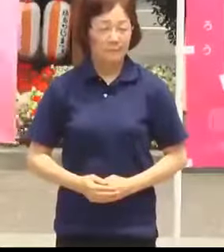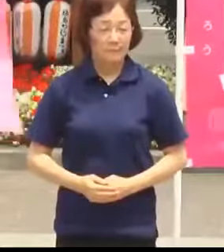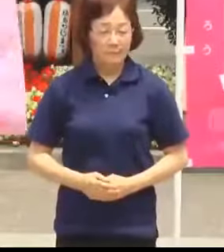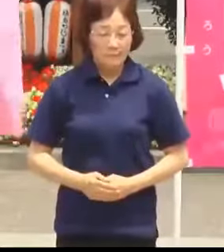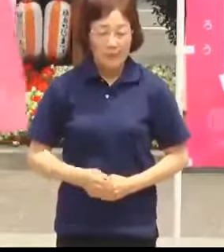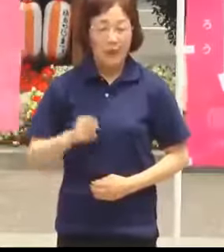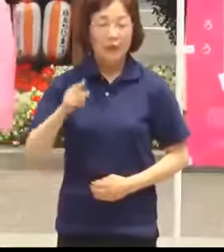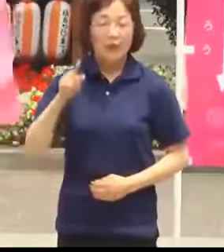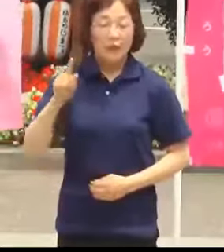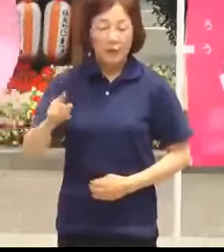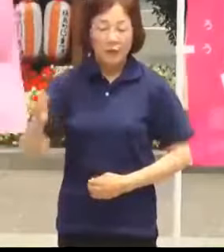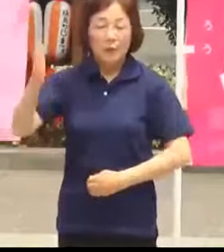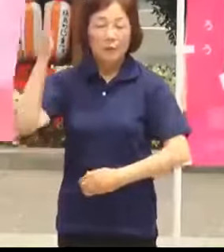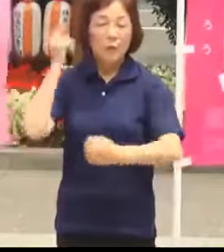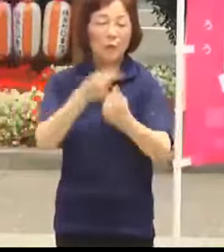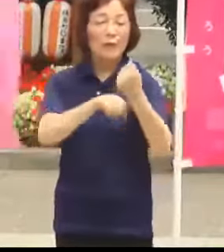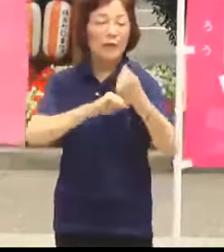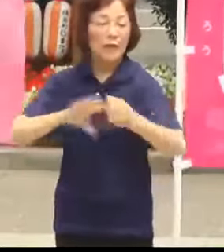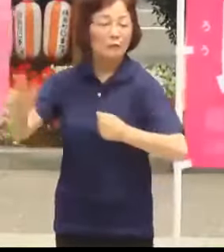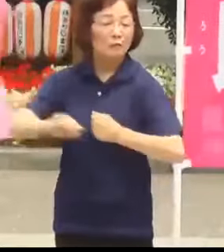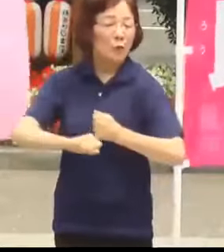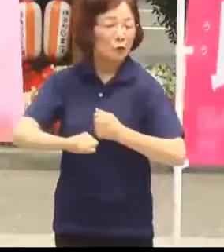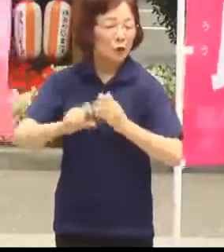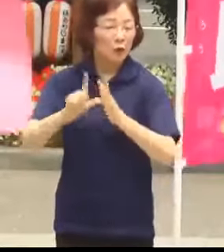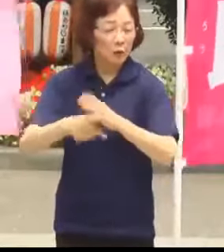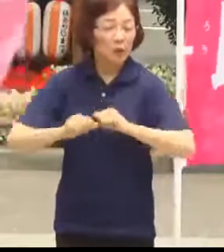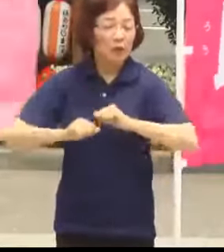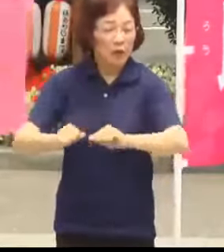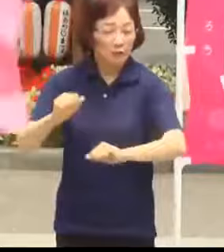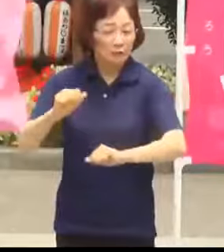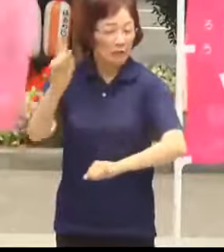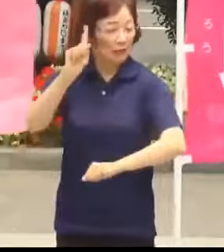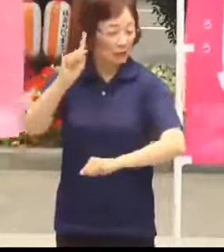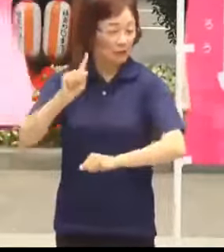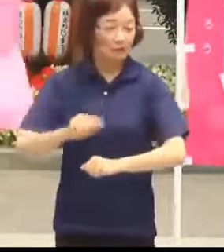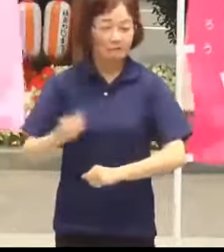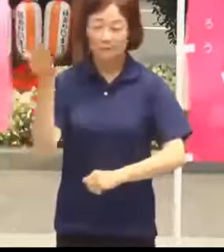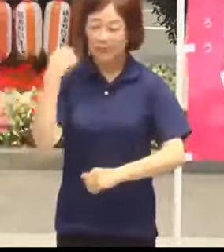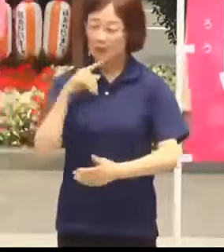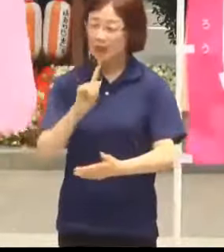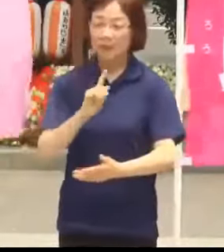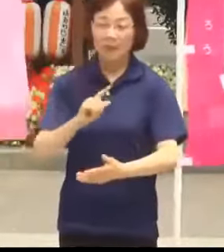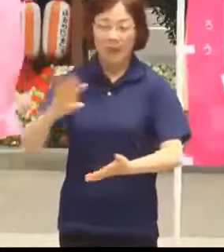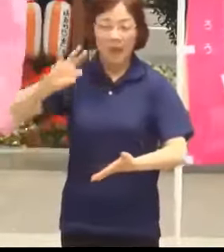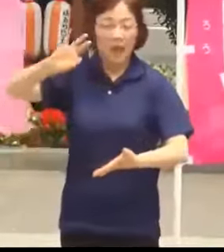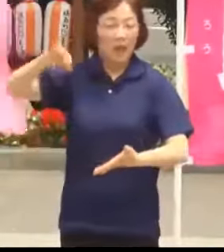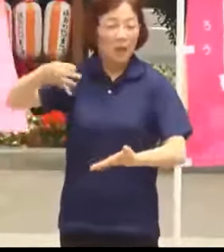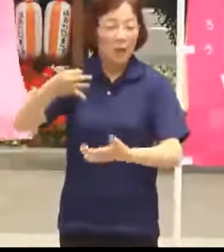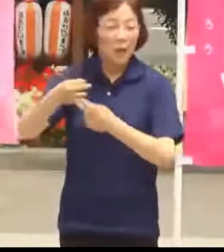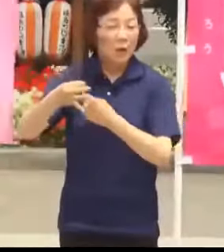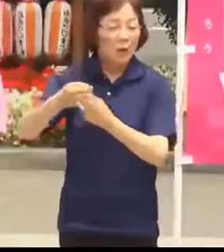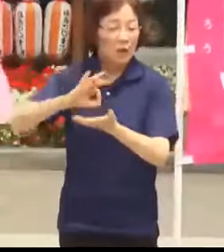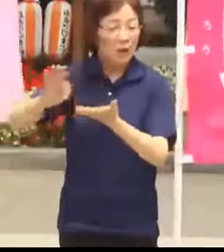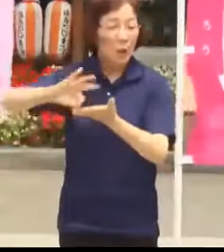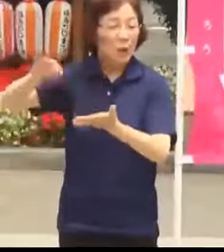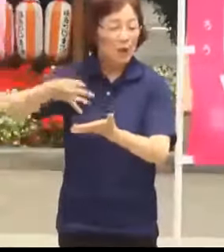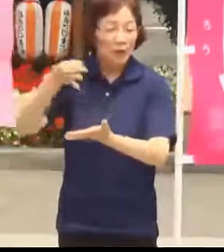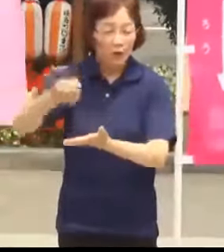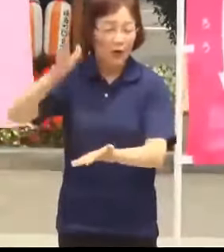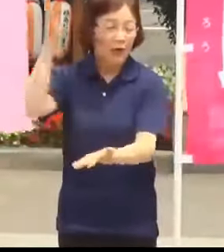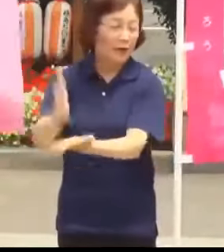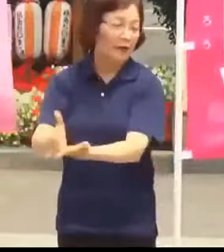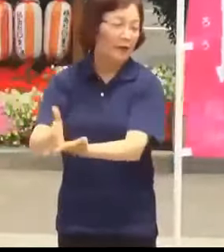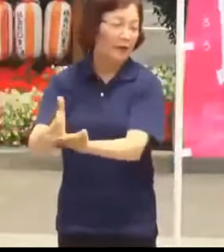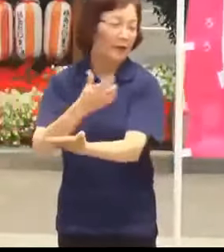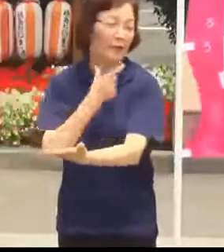じゃあその政権を取った時に何をするんですか先ほどにも話がありました消費税は廃止にしたいんです